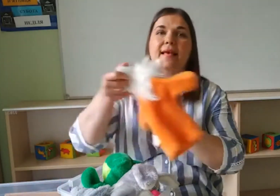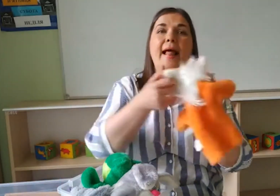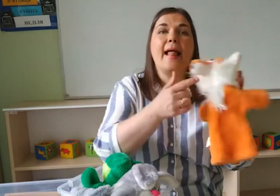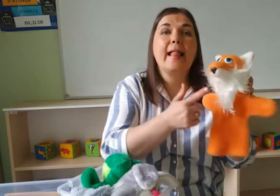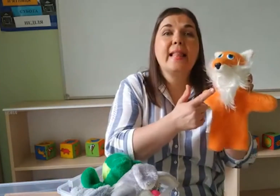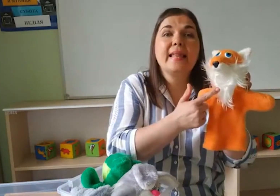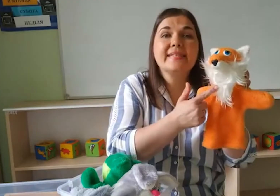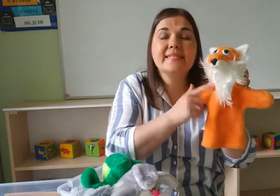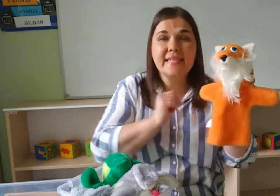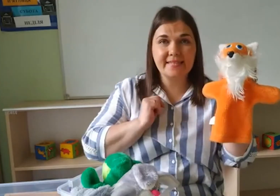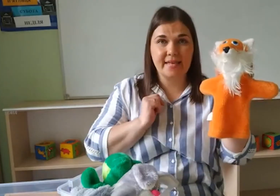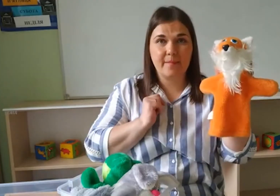біжить лисиця.